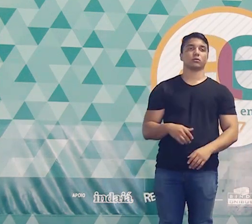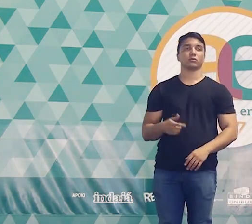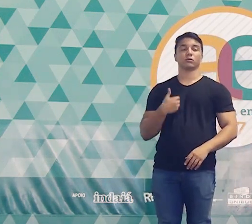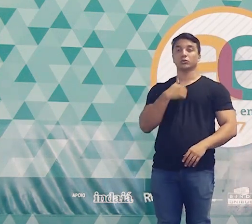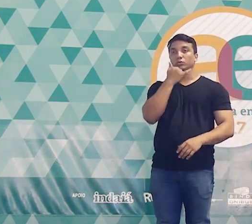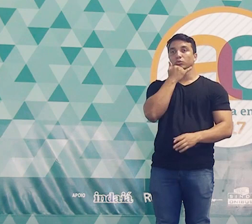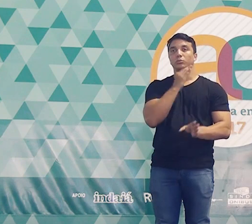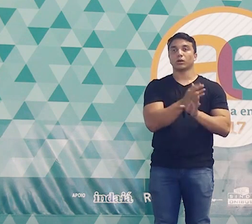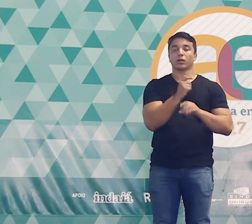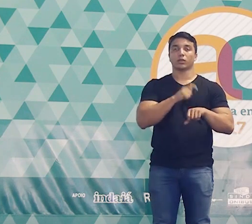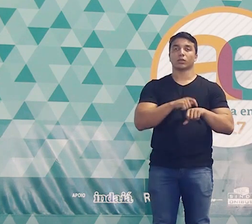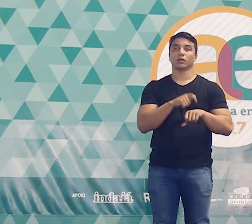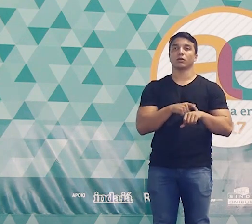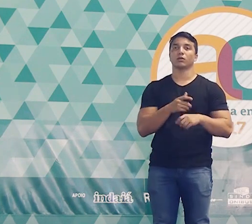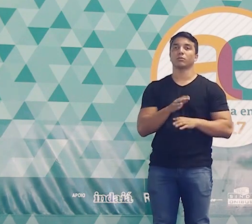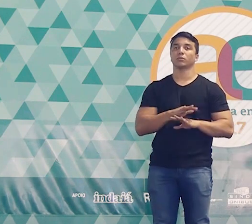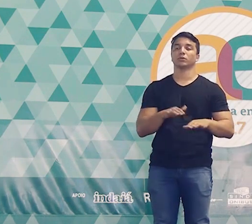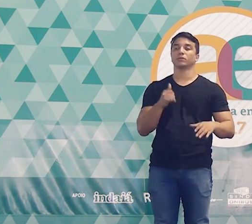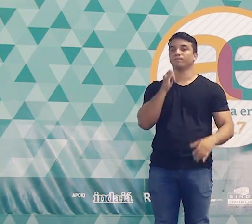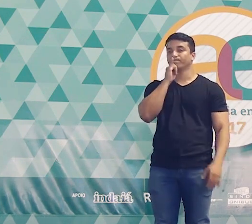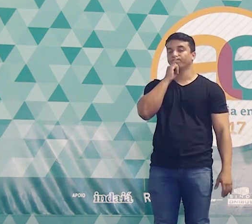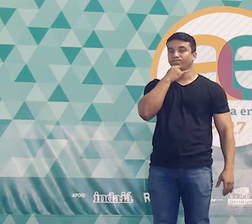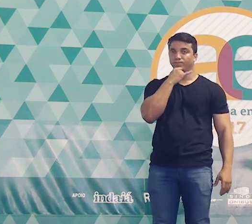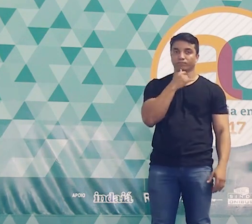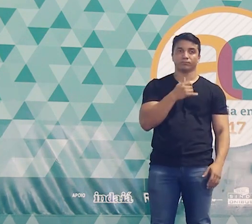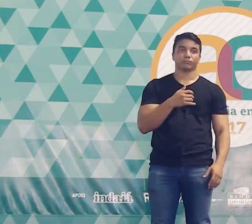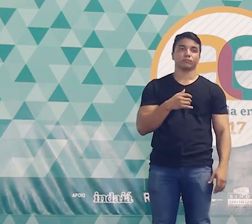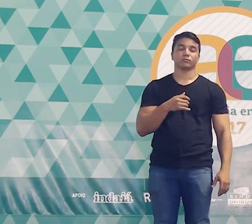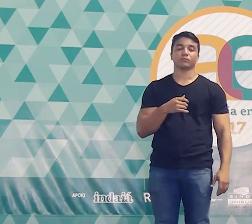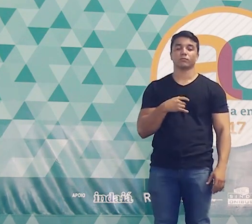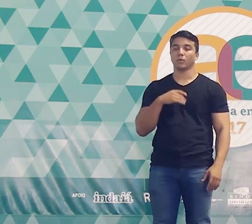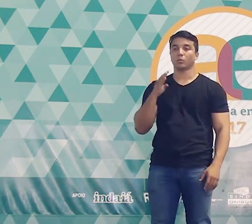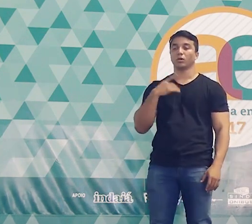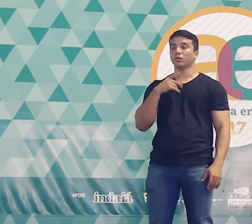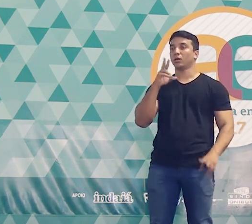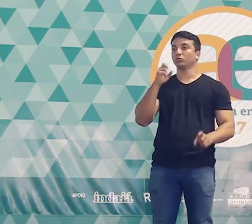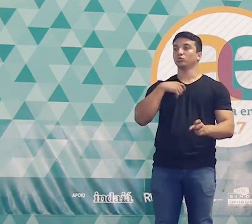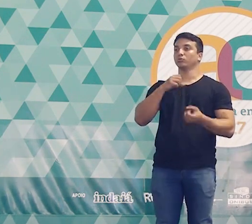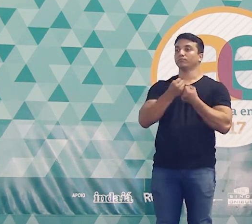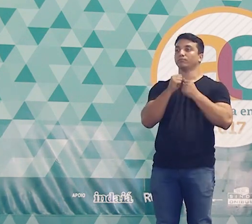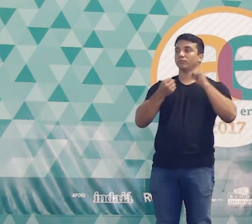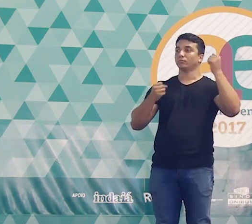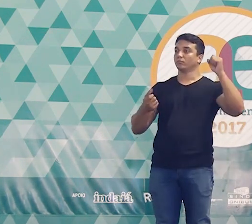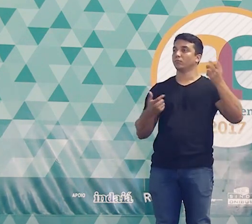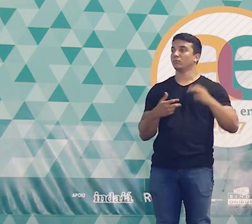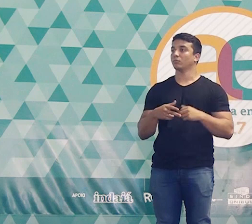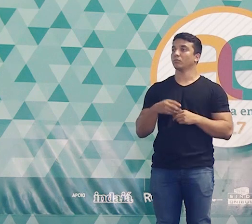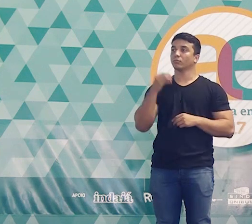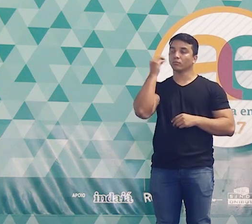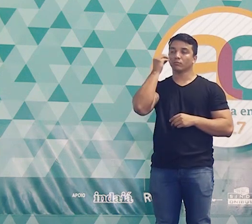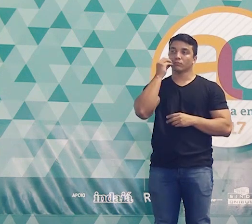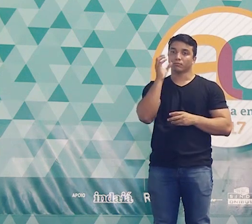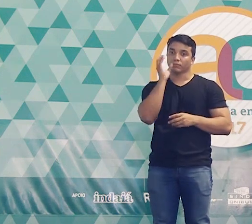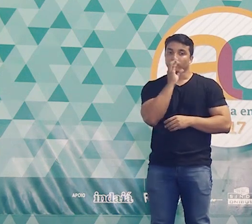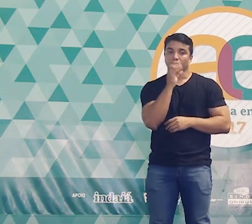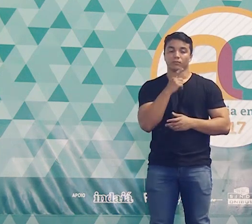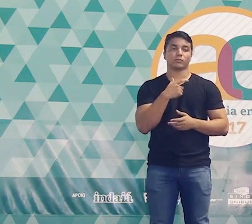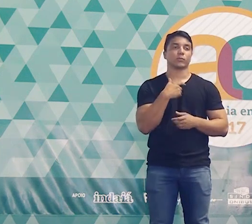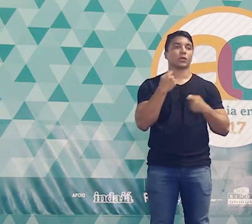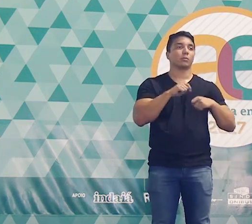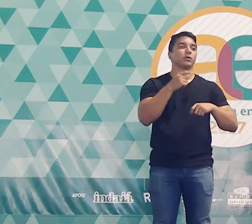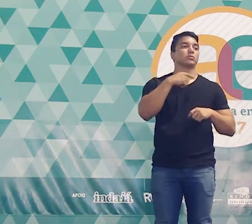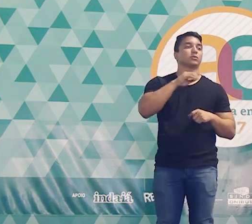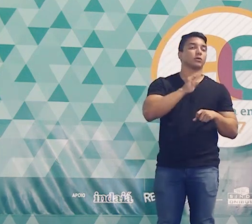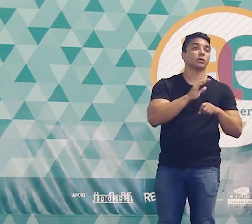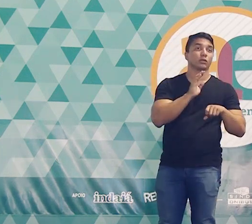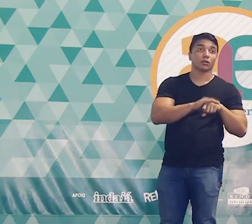tempo, mas infelizmente a biologia é um assunto enorme, né, como vocês estão vendo. Então vamos fazer o nosso melhor. Preciso que vocês leiam